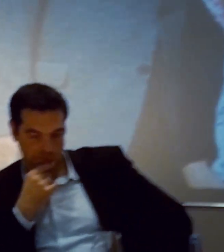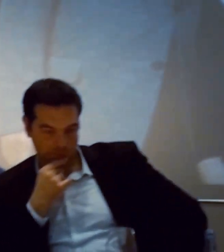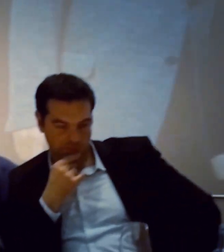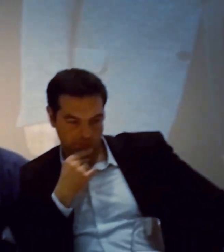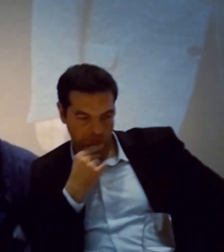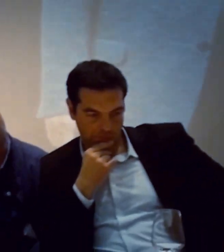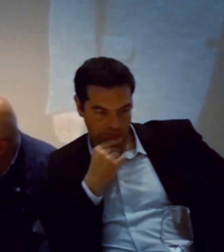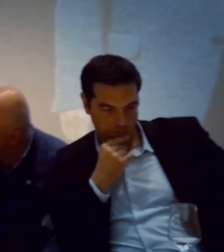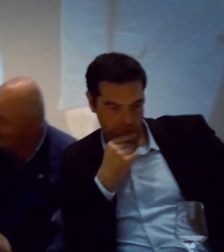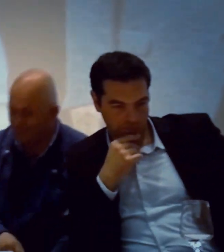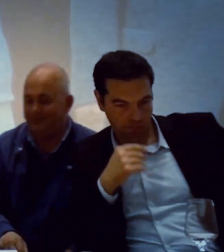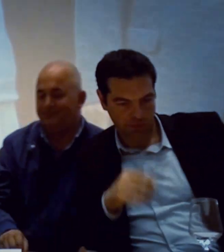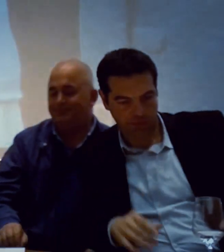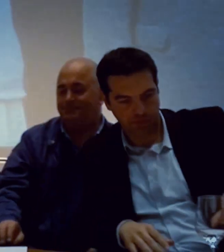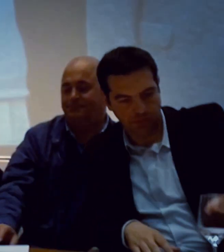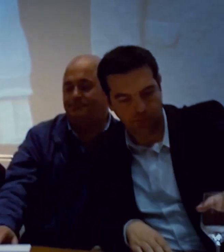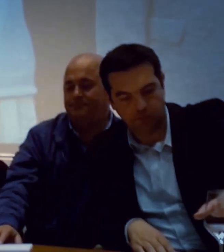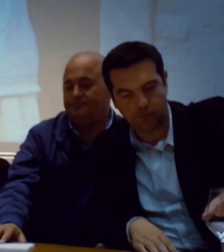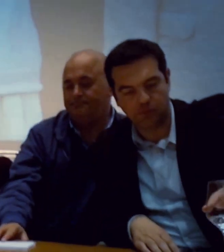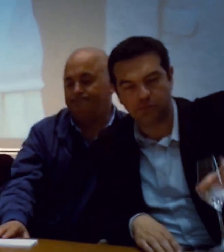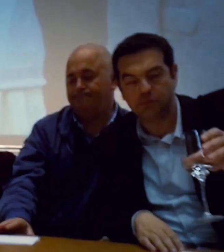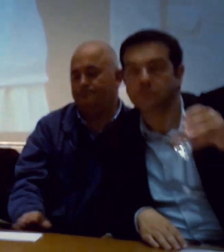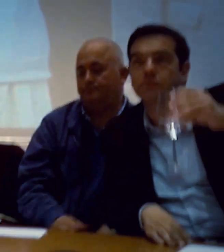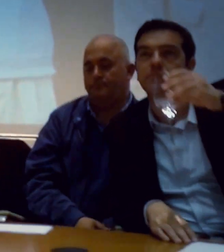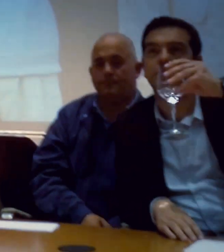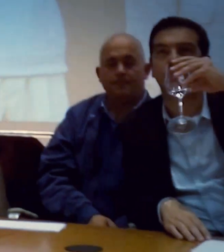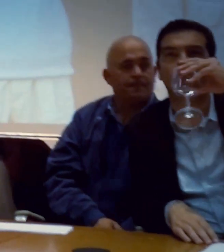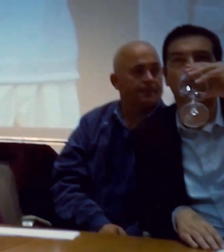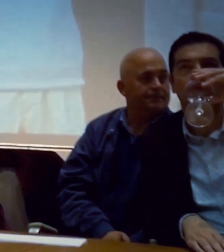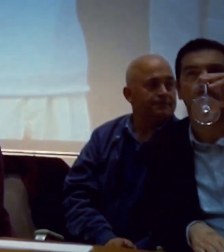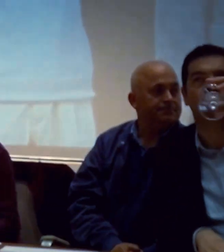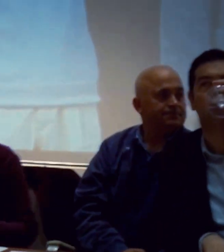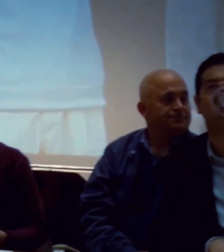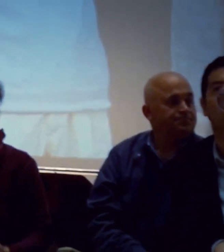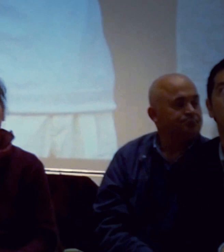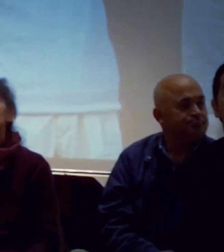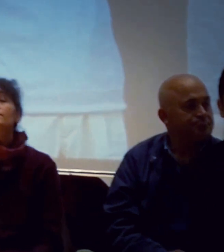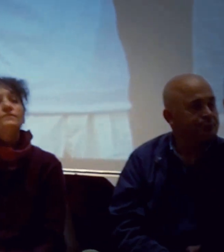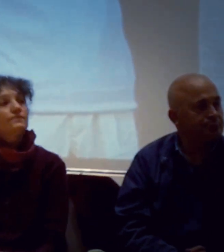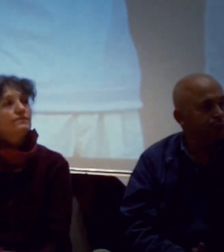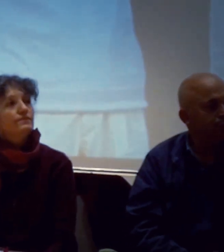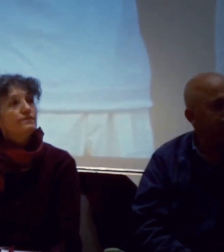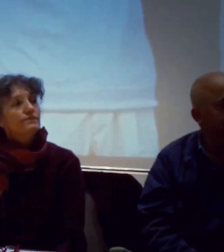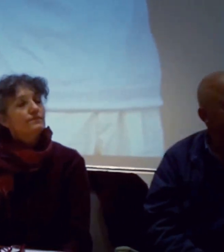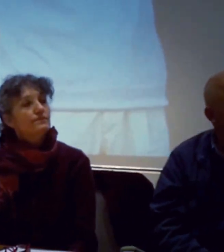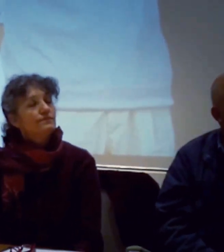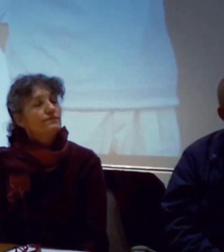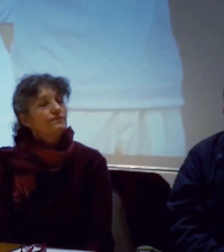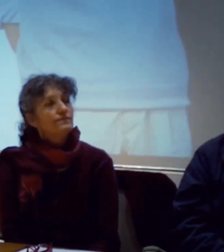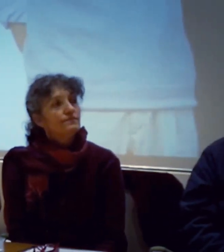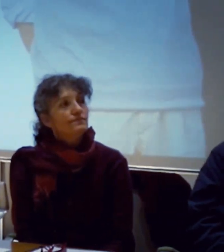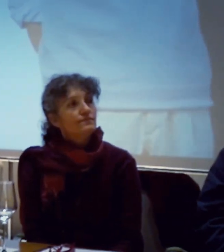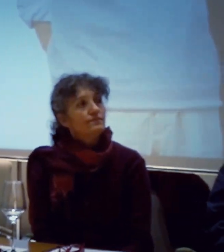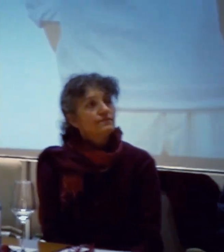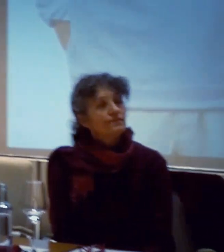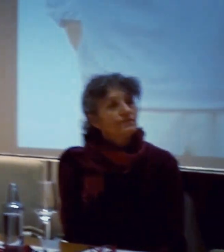máis a volta da segunda restauración dos Borbóns eu dicía yo un teu amigo ese ABC